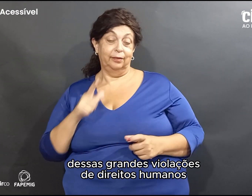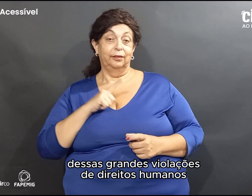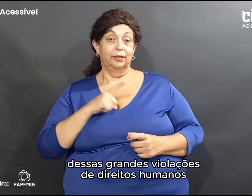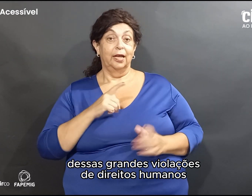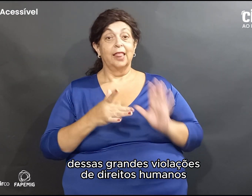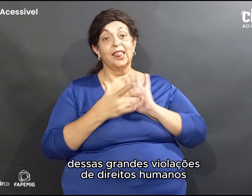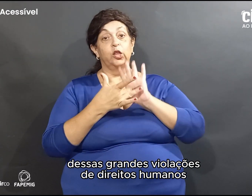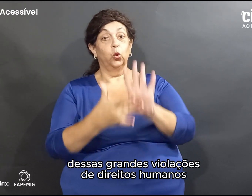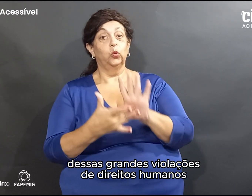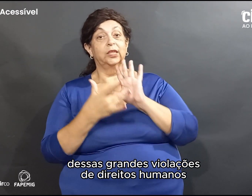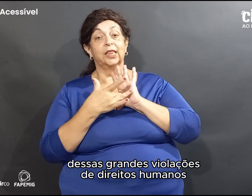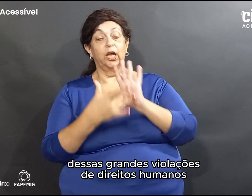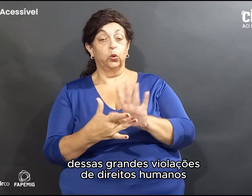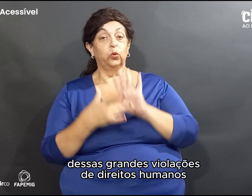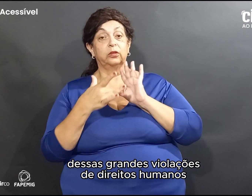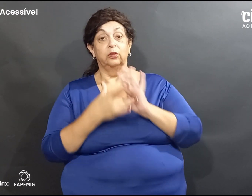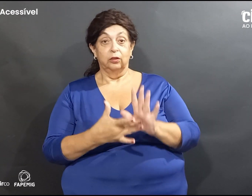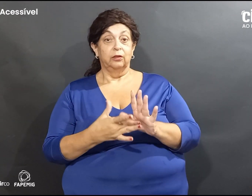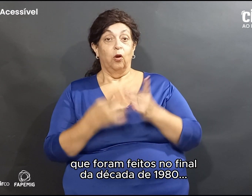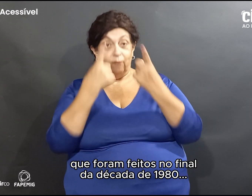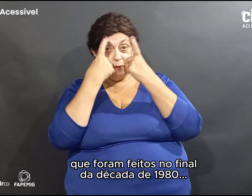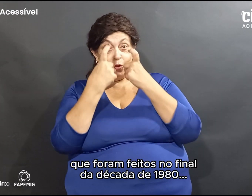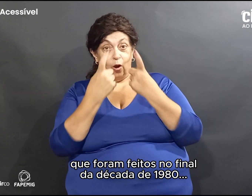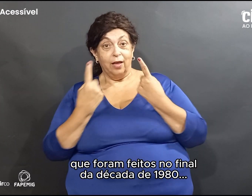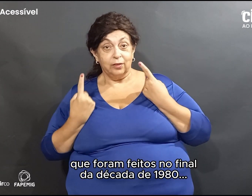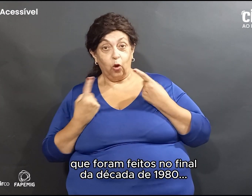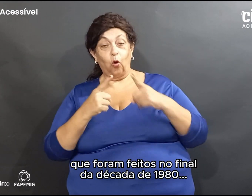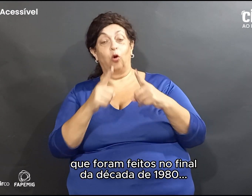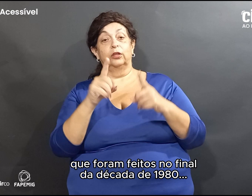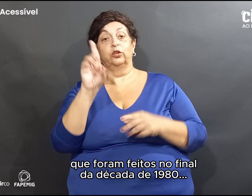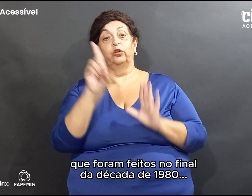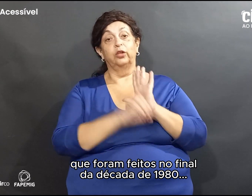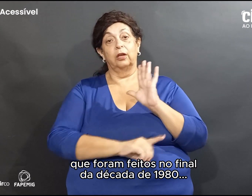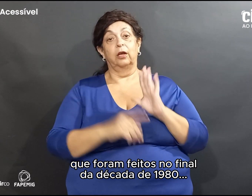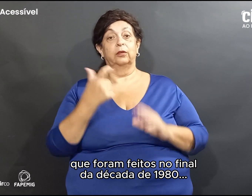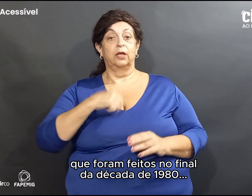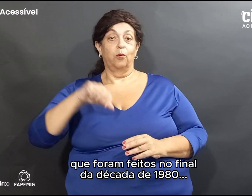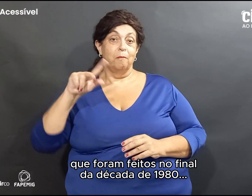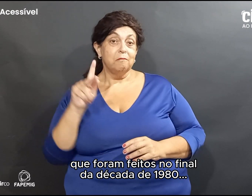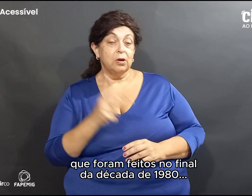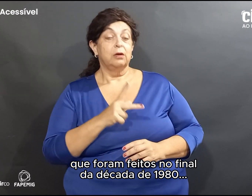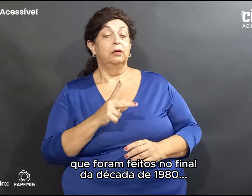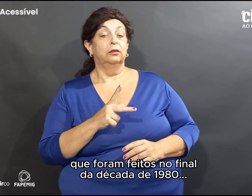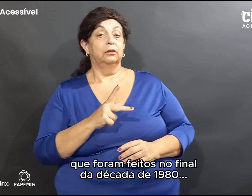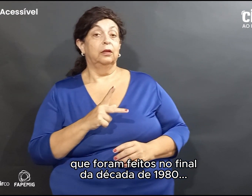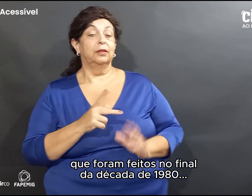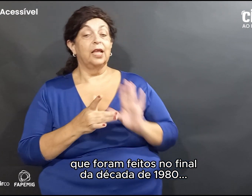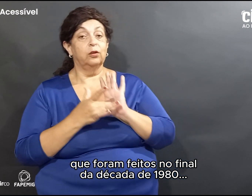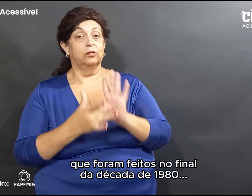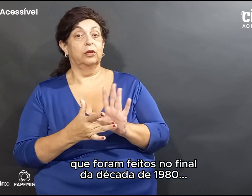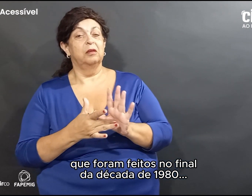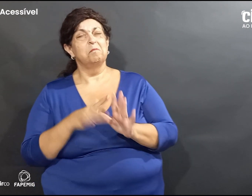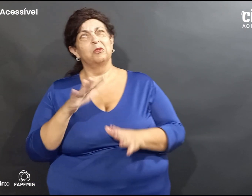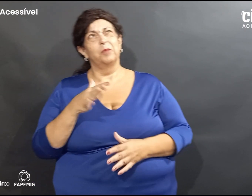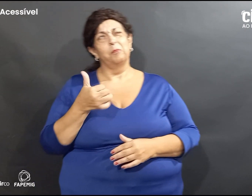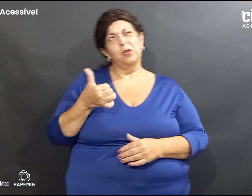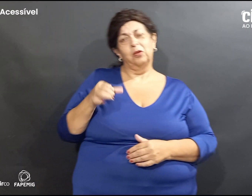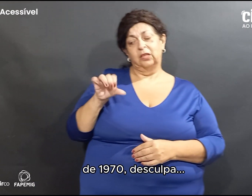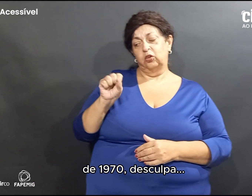grandes violações de direitos humanos, foram feitas no final da década no final da década de